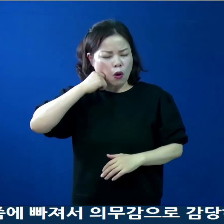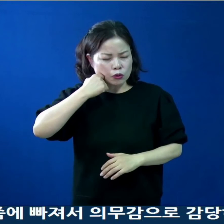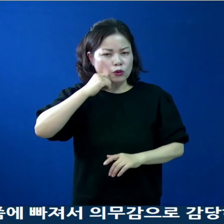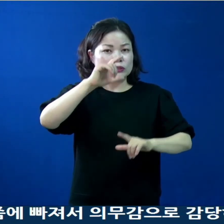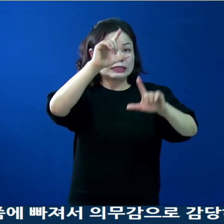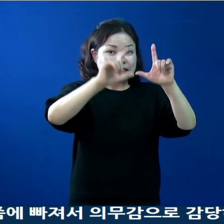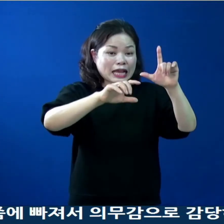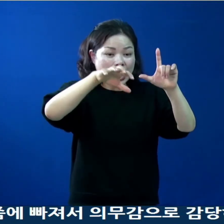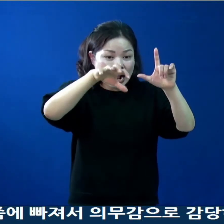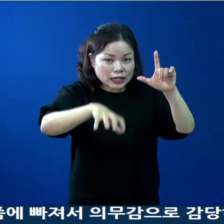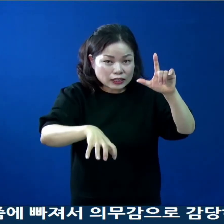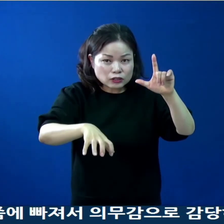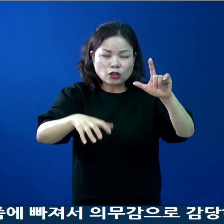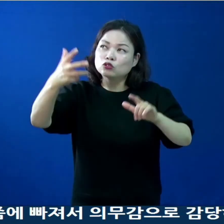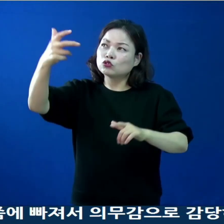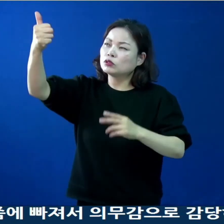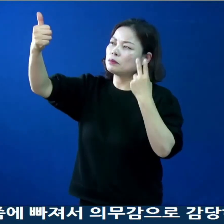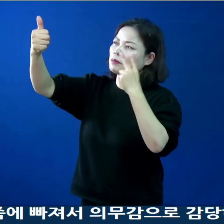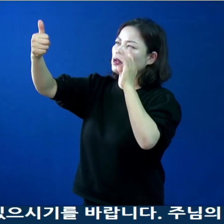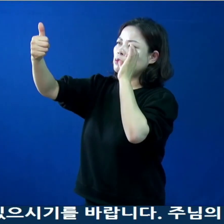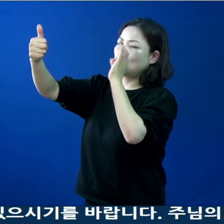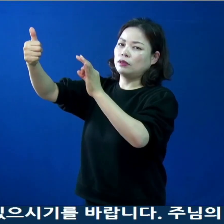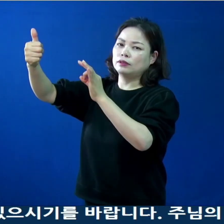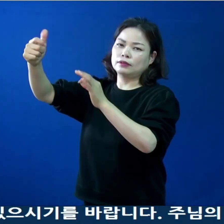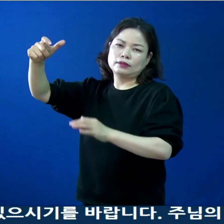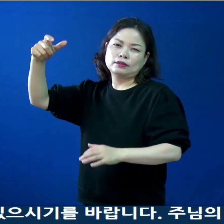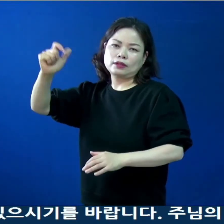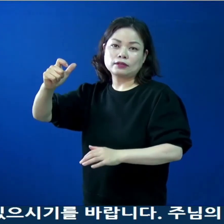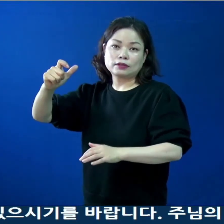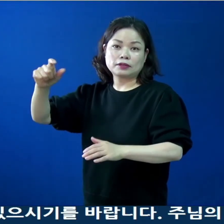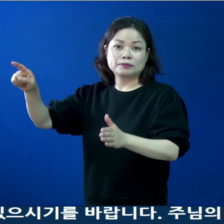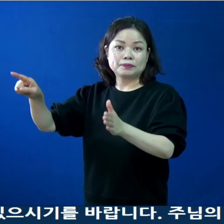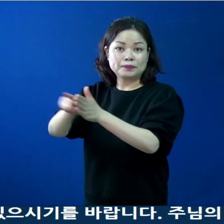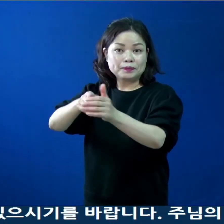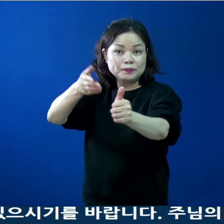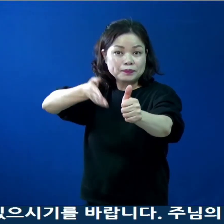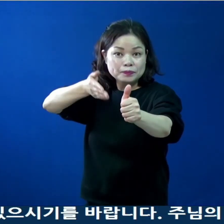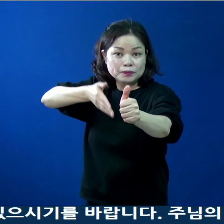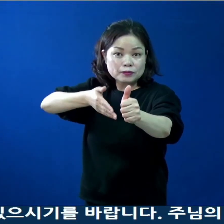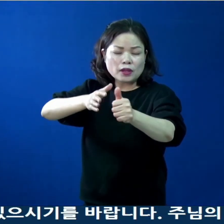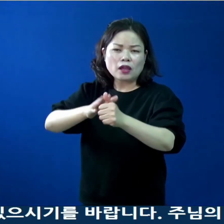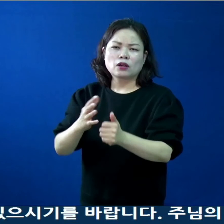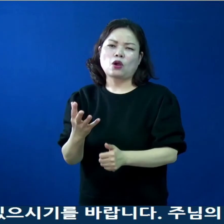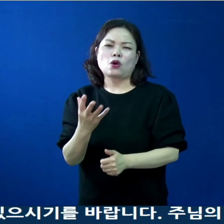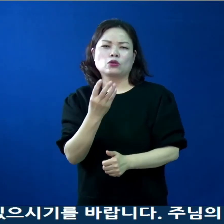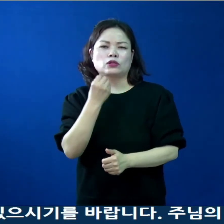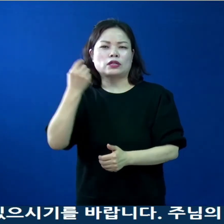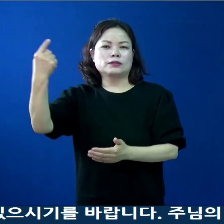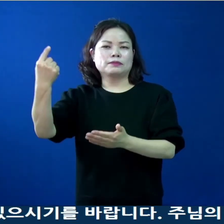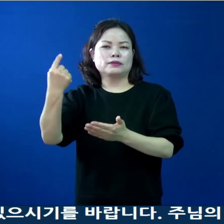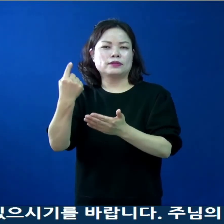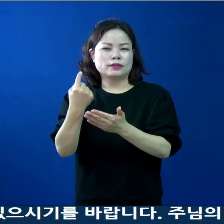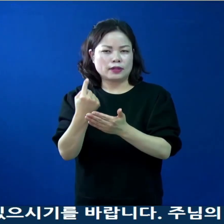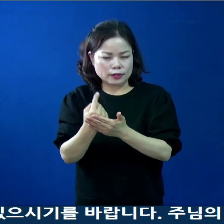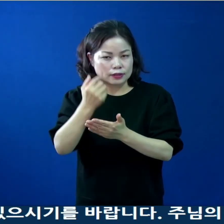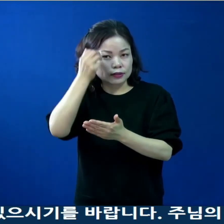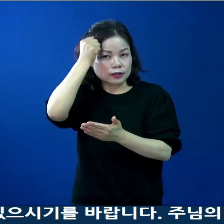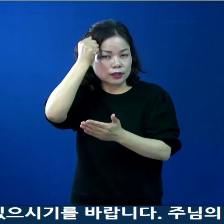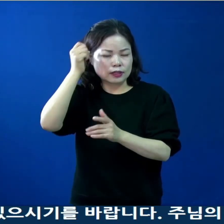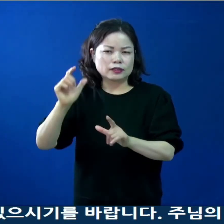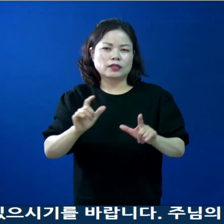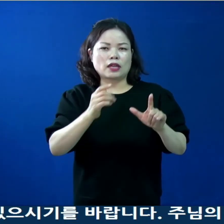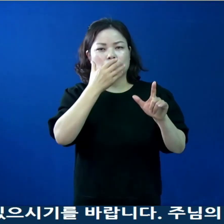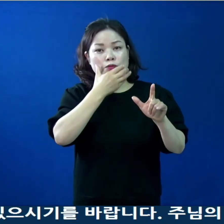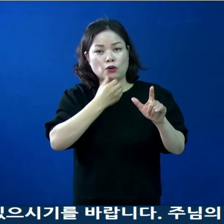더 바라보는 강건한 은혜가 주어지시기를 기도합니다. 주님의 거룩한 임재를 경험하며 주님과 함께 사는 복이